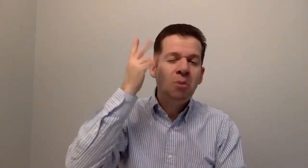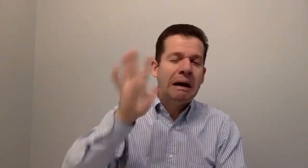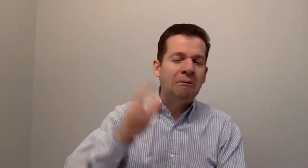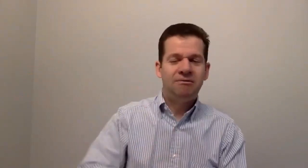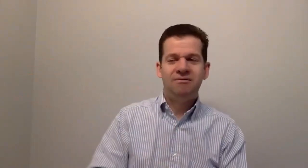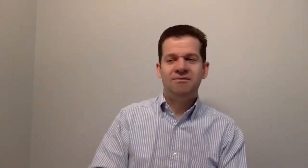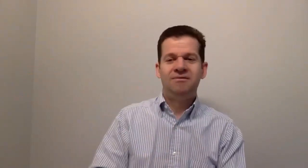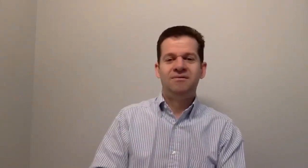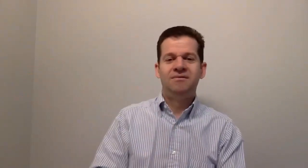Normal.